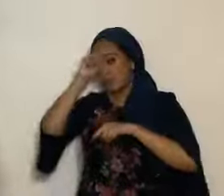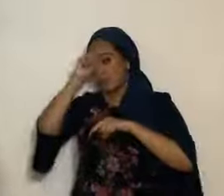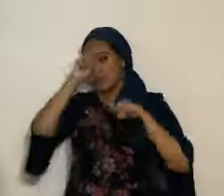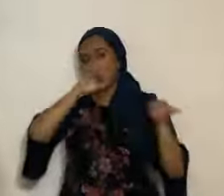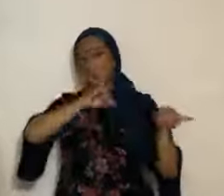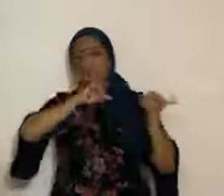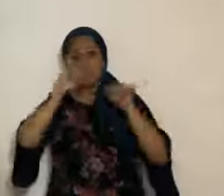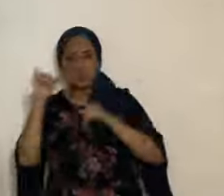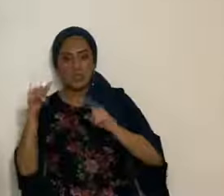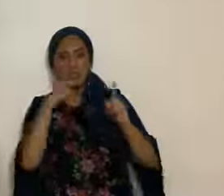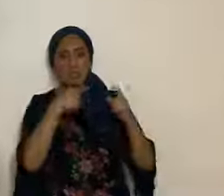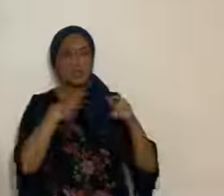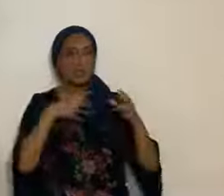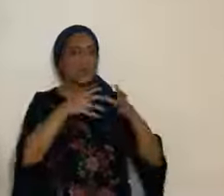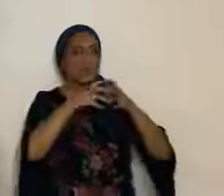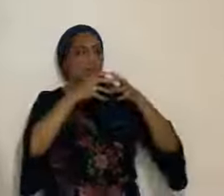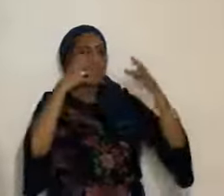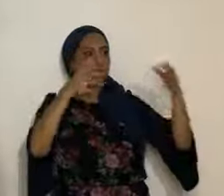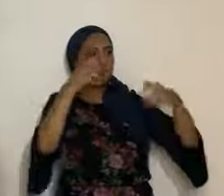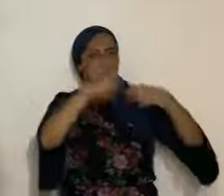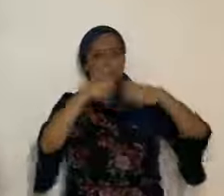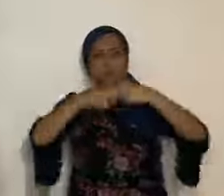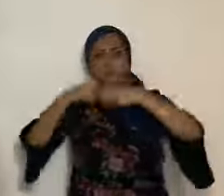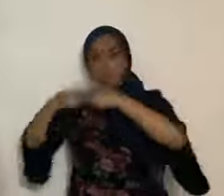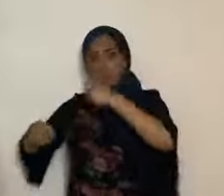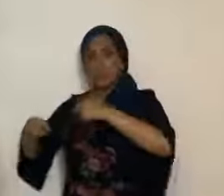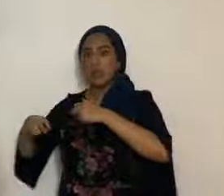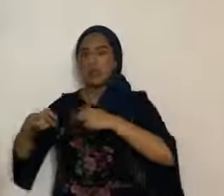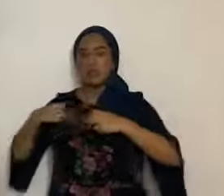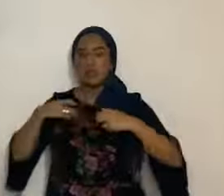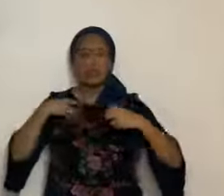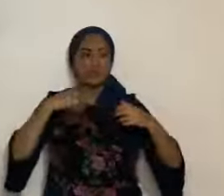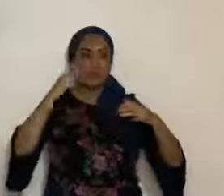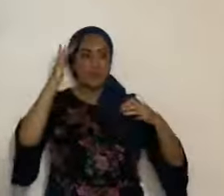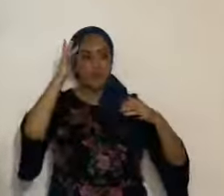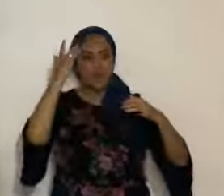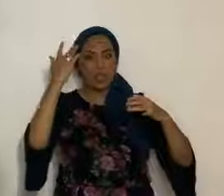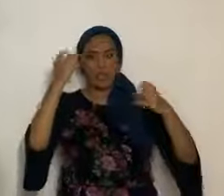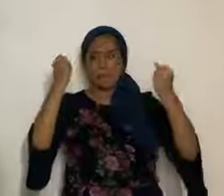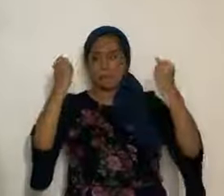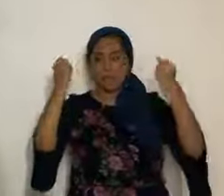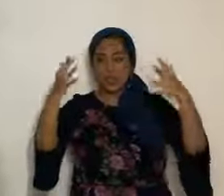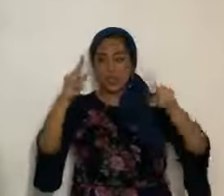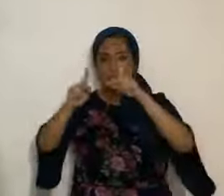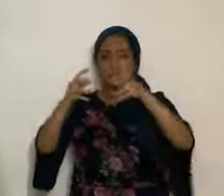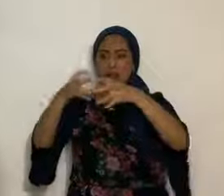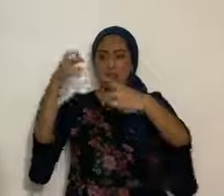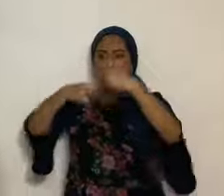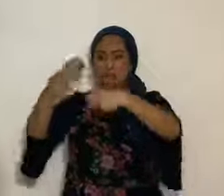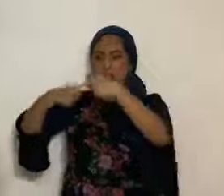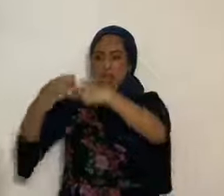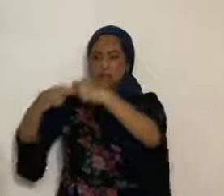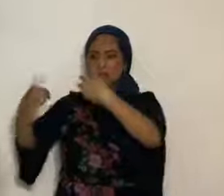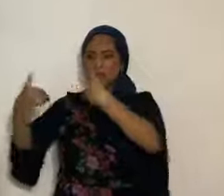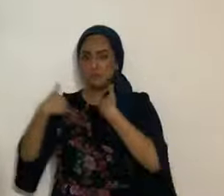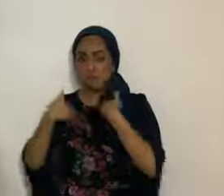vio desesperado Moisés y se vio abrumado por la muchedumbre y por los problemas que en este caso había.